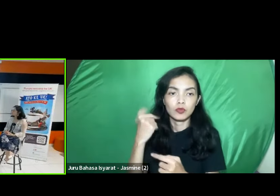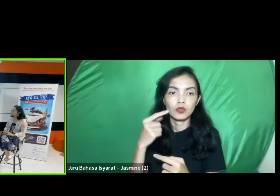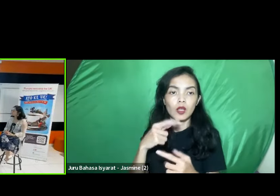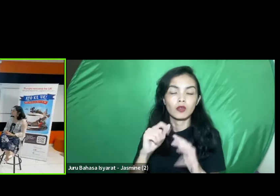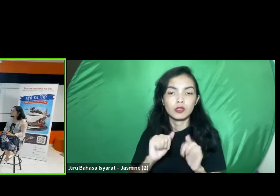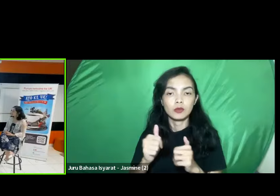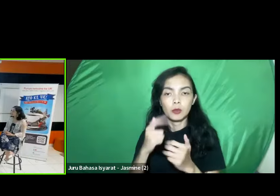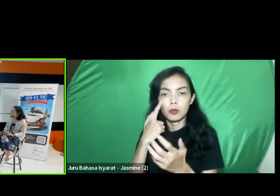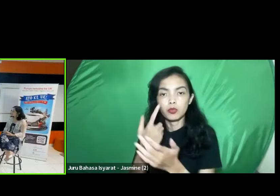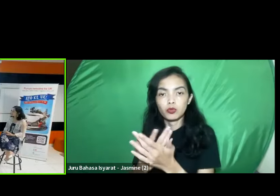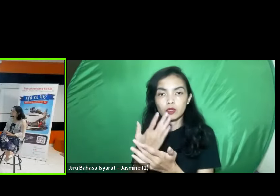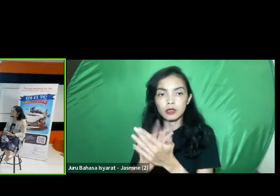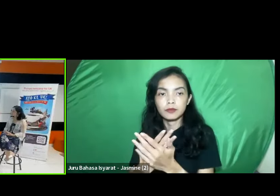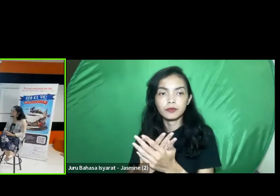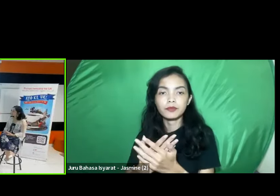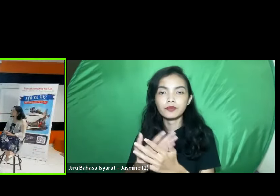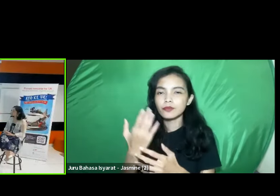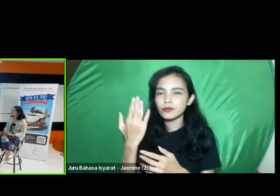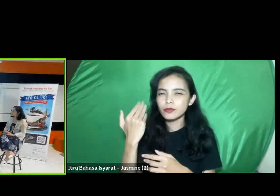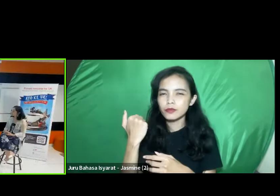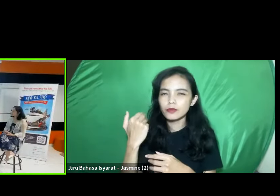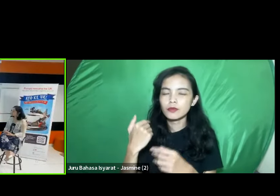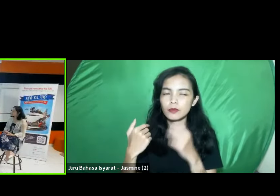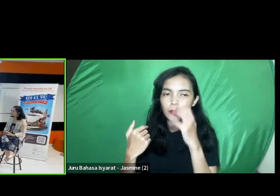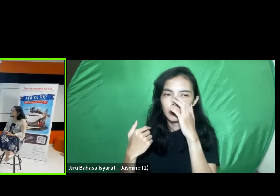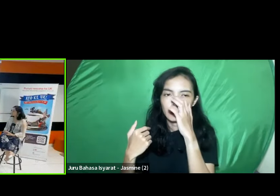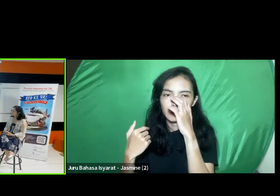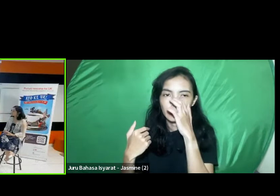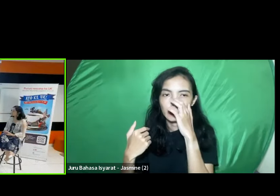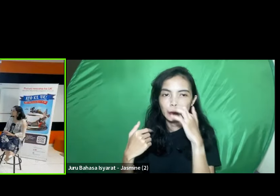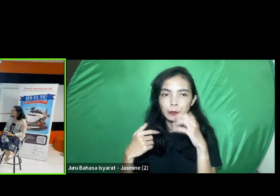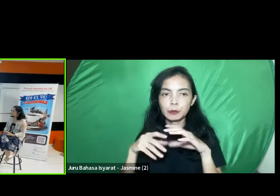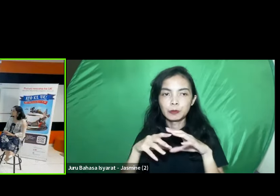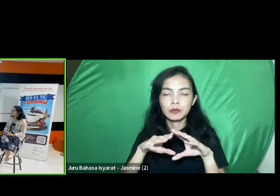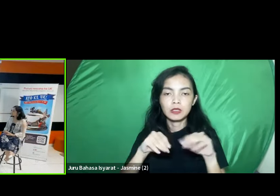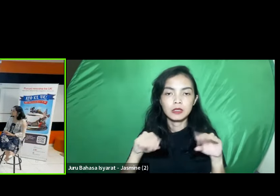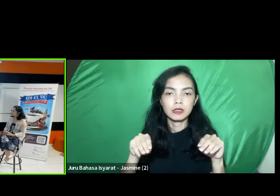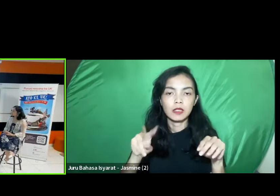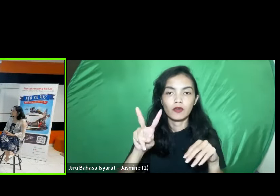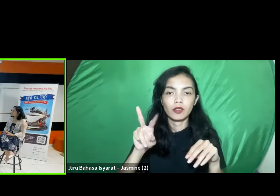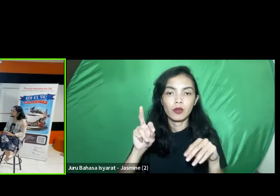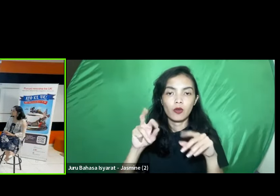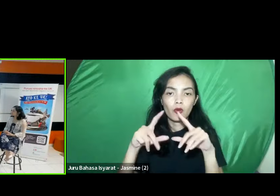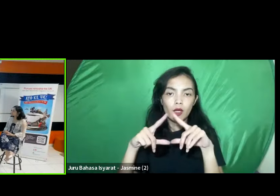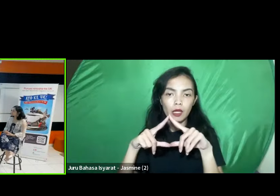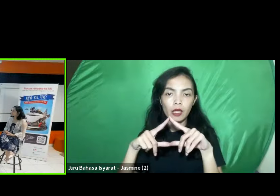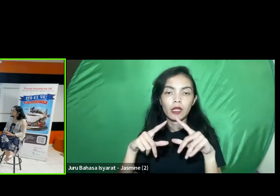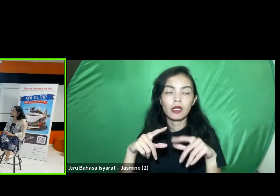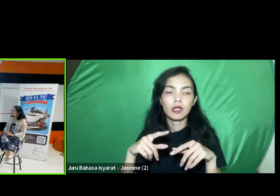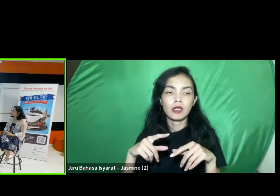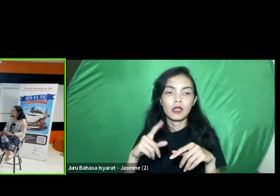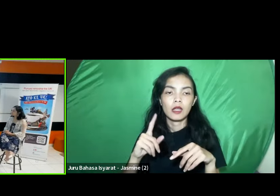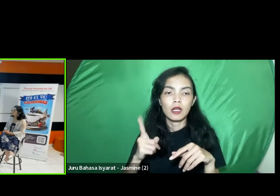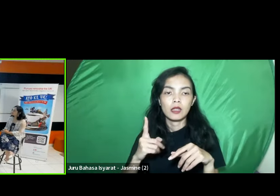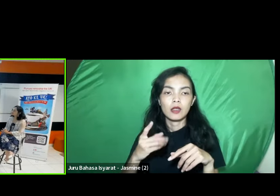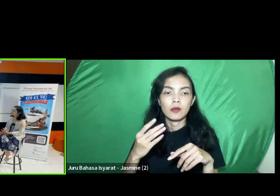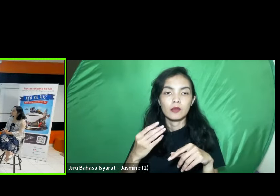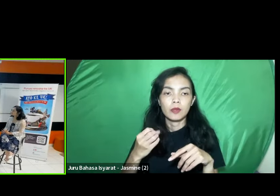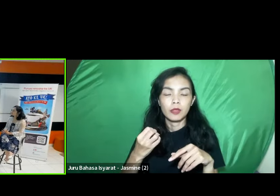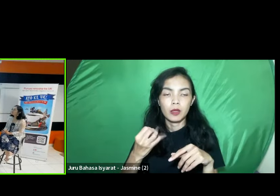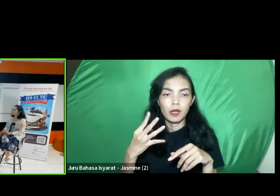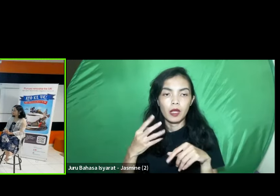ya Ee Waktu itu saya eh bekerja di saya sudah bikin beberapa eh kayak